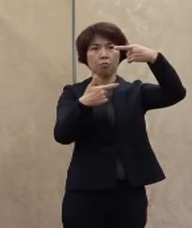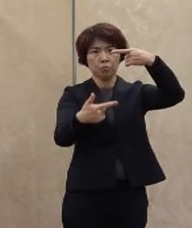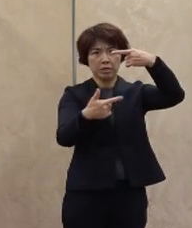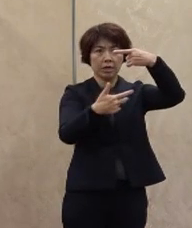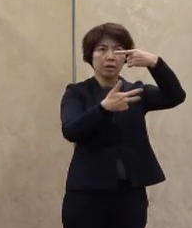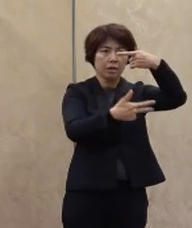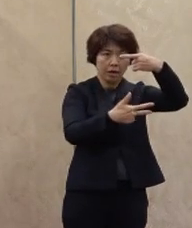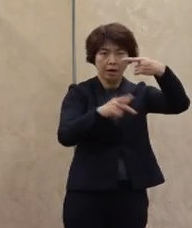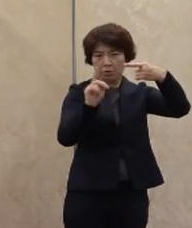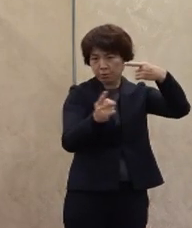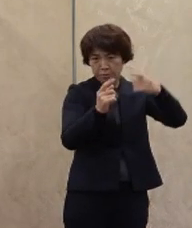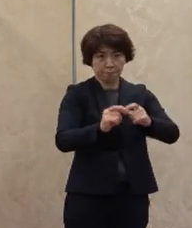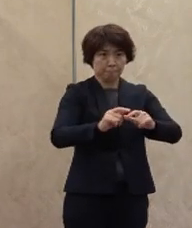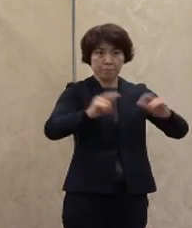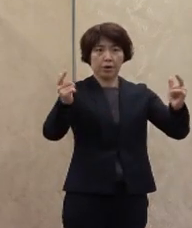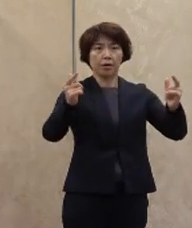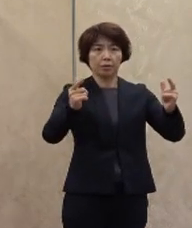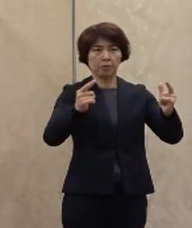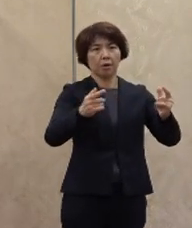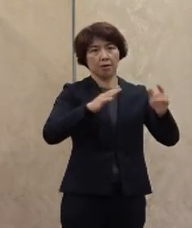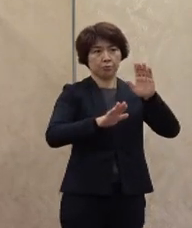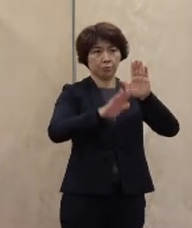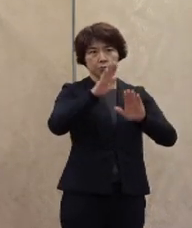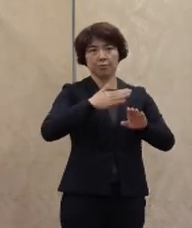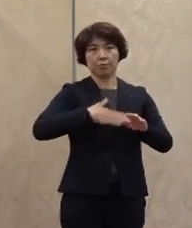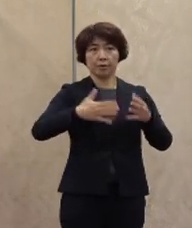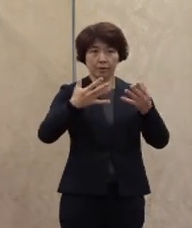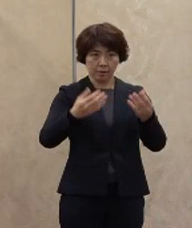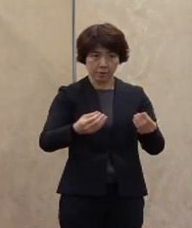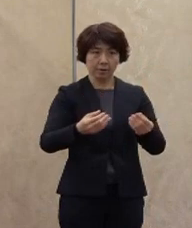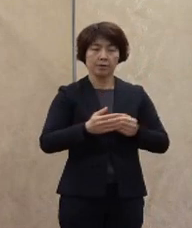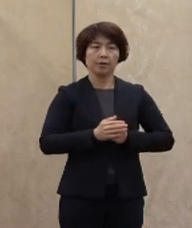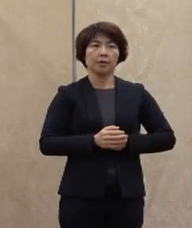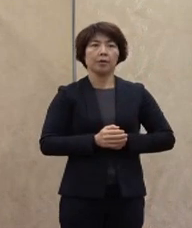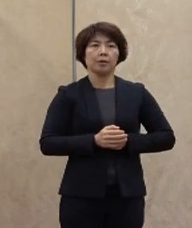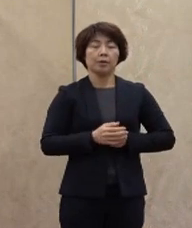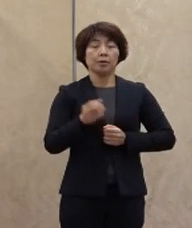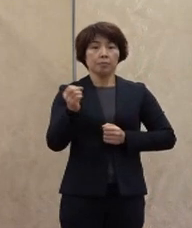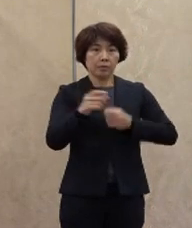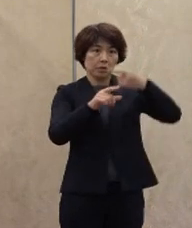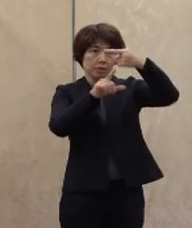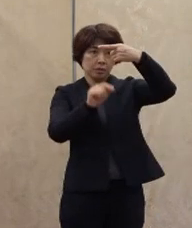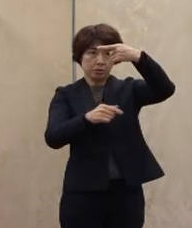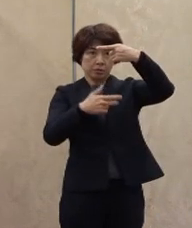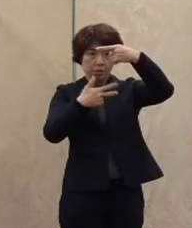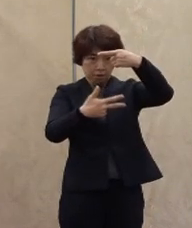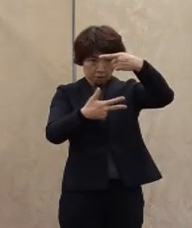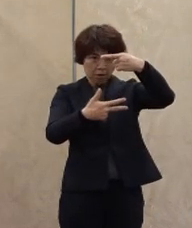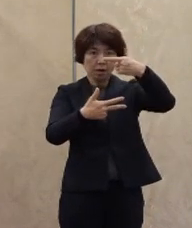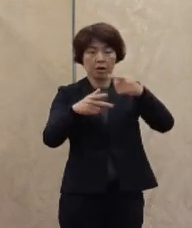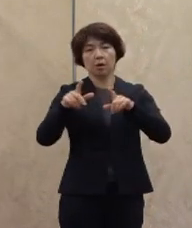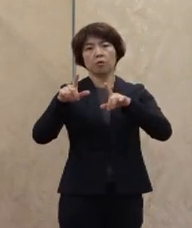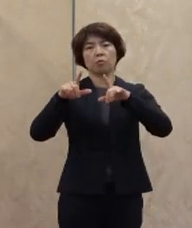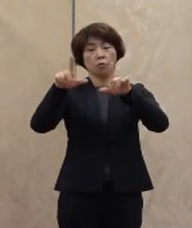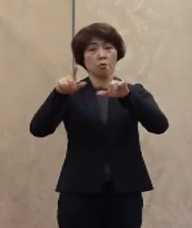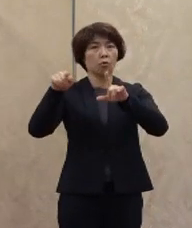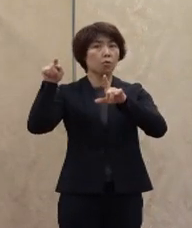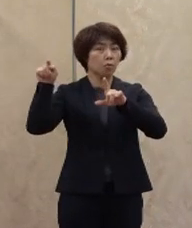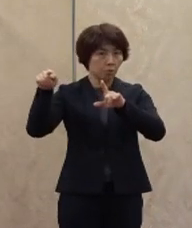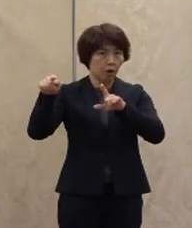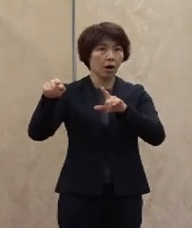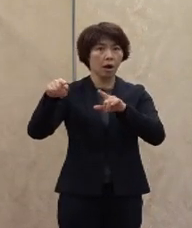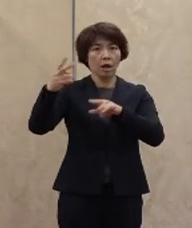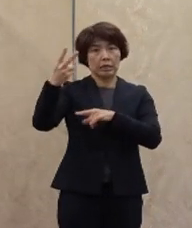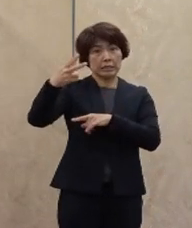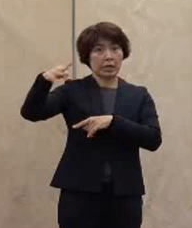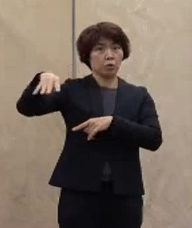1月の6日7日で判明したということとなりました。またその1月の7日には東京において2400名を超